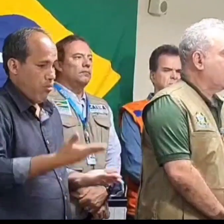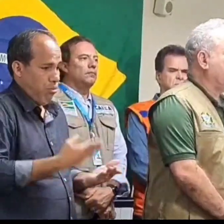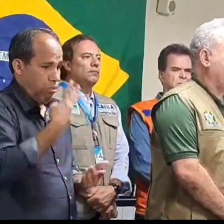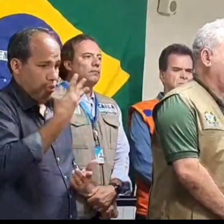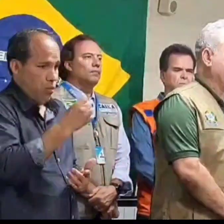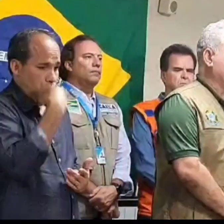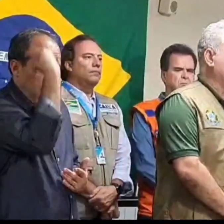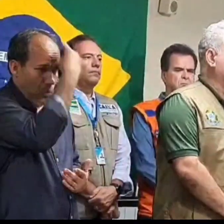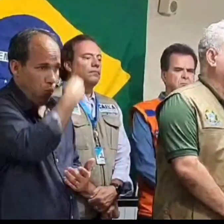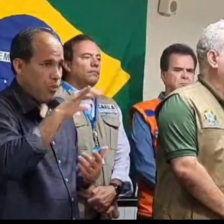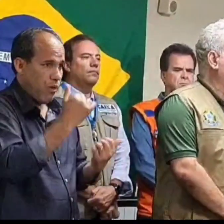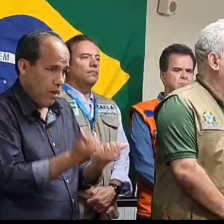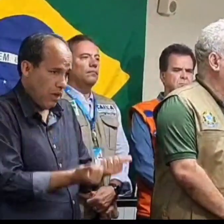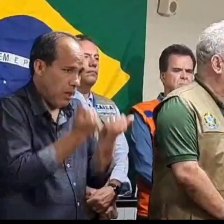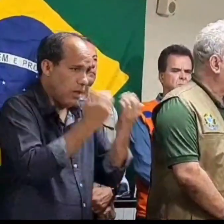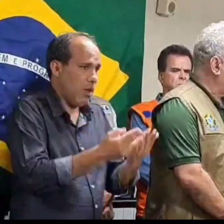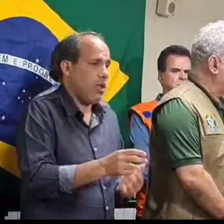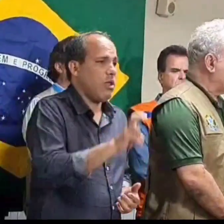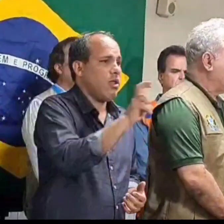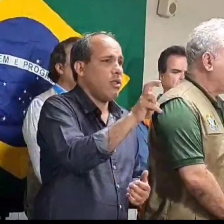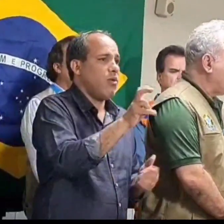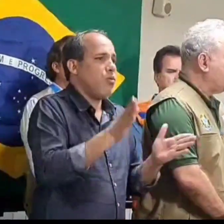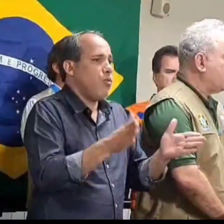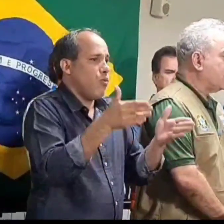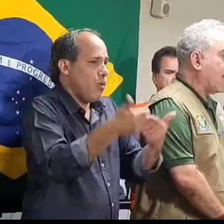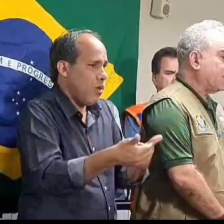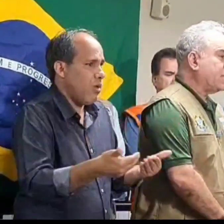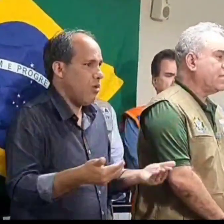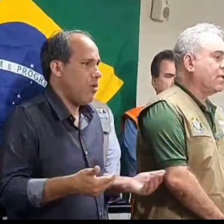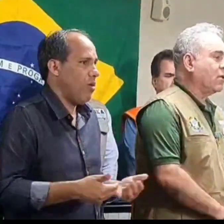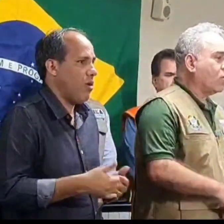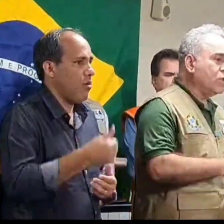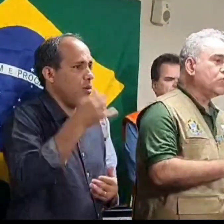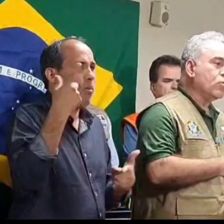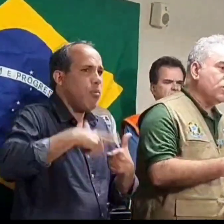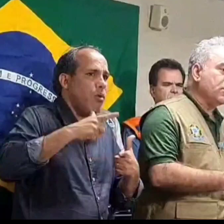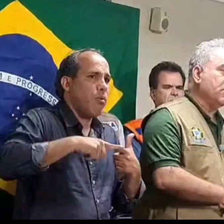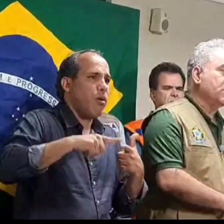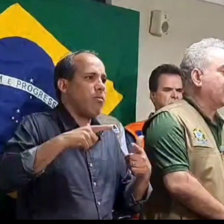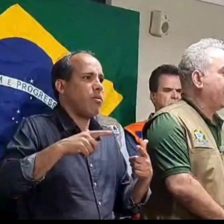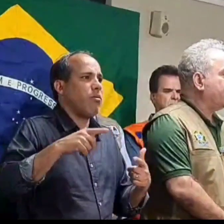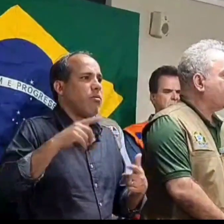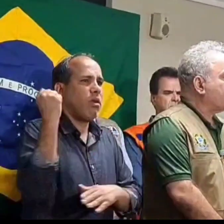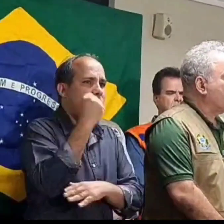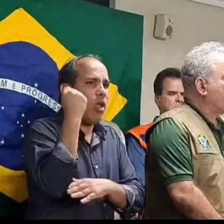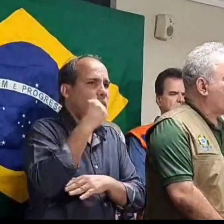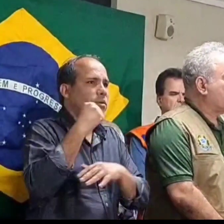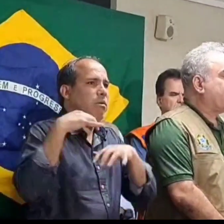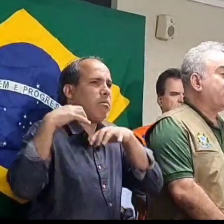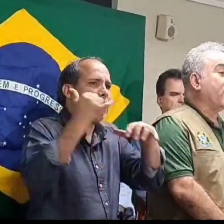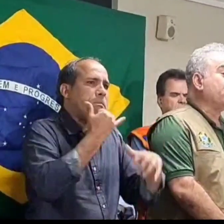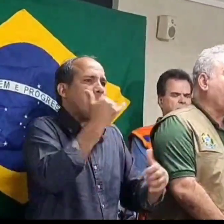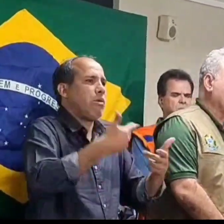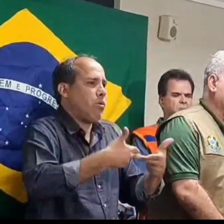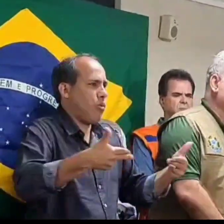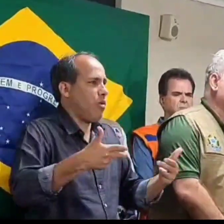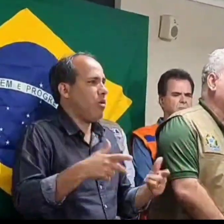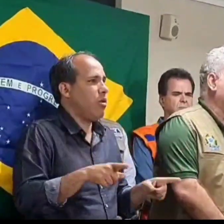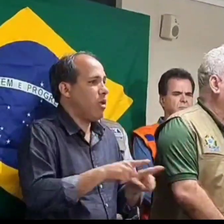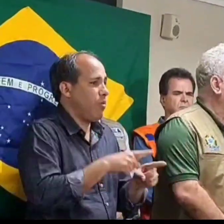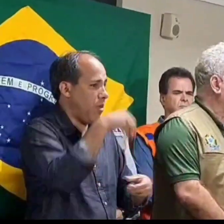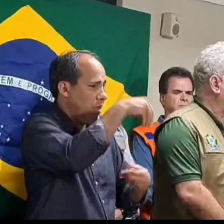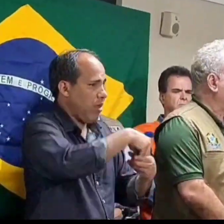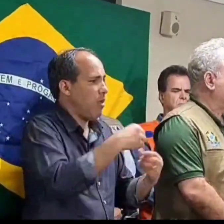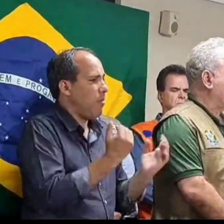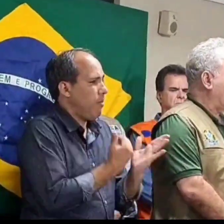horas, entregaremos cerca de 5 kits rígidos ágeis, com insumos estratégicos. Nós também vamos fortalecer